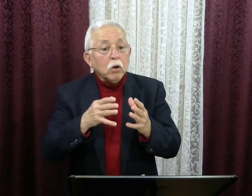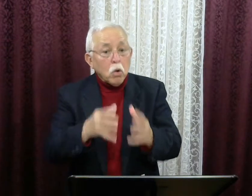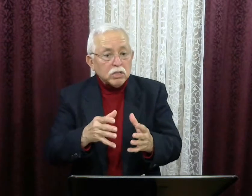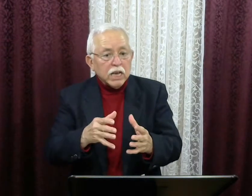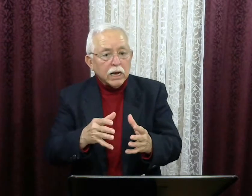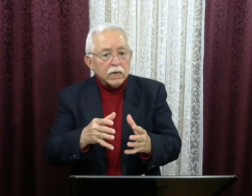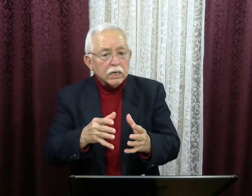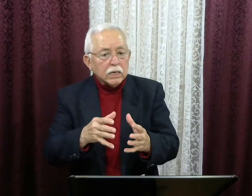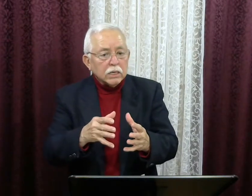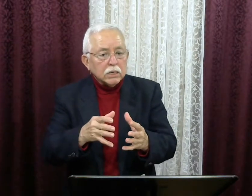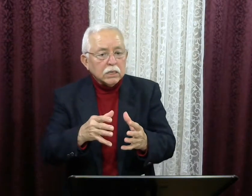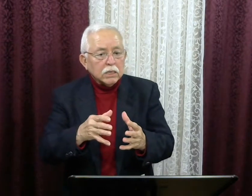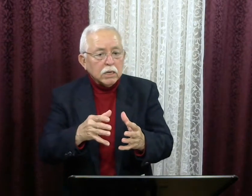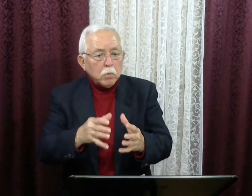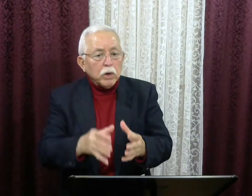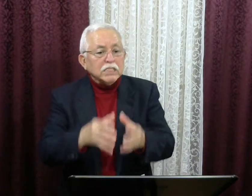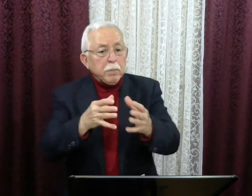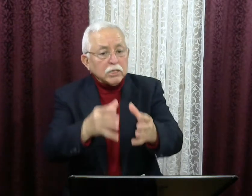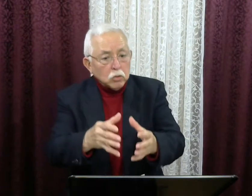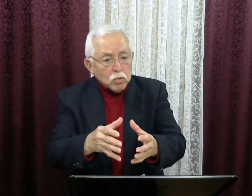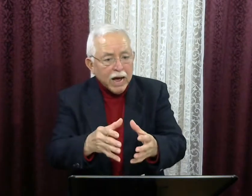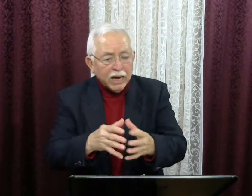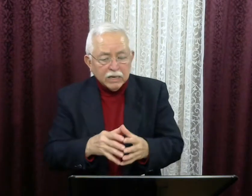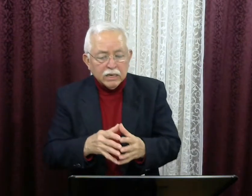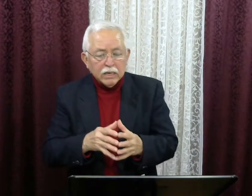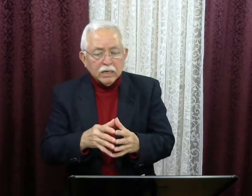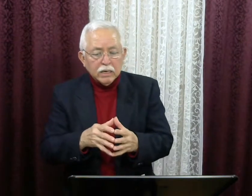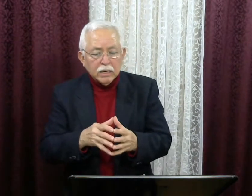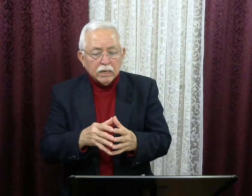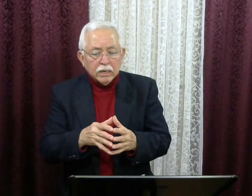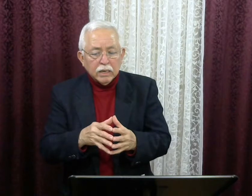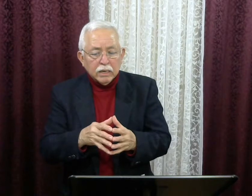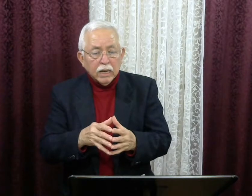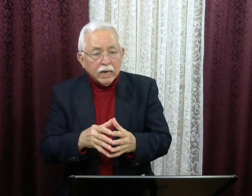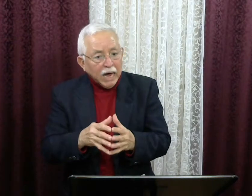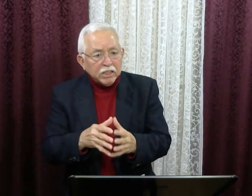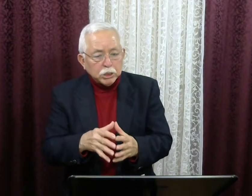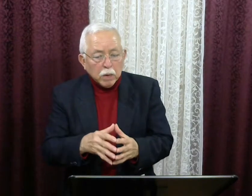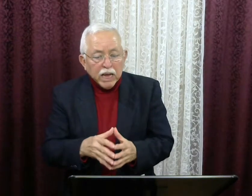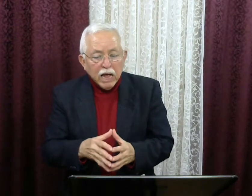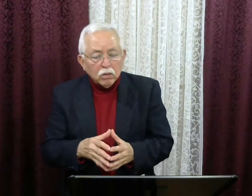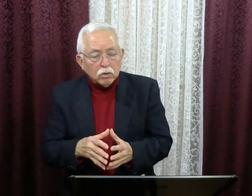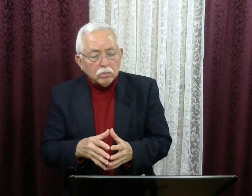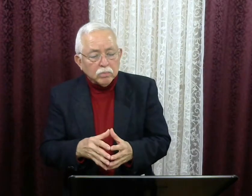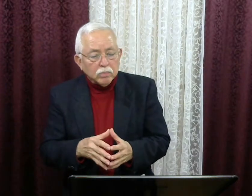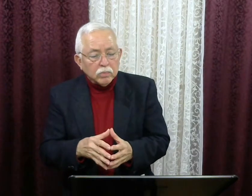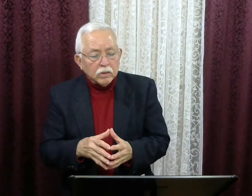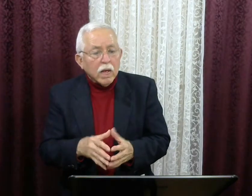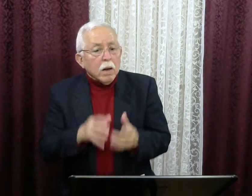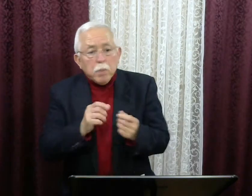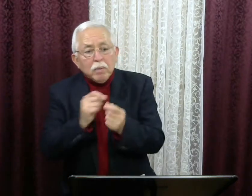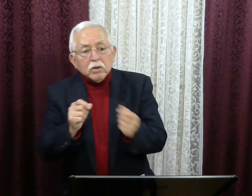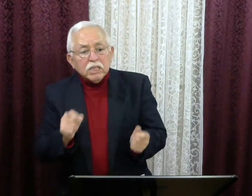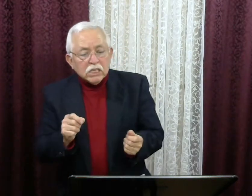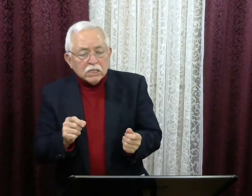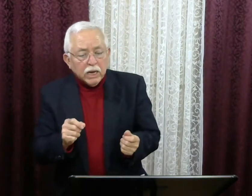misericordia por esa persona que ha desmayado. Pablo dice: